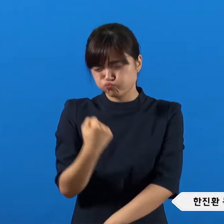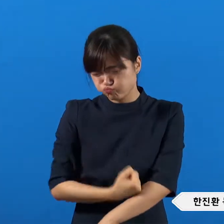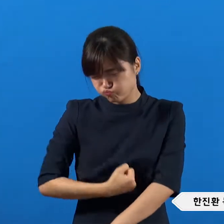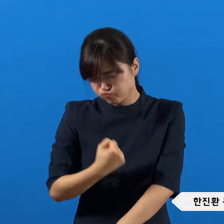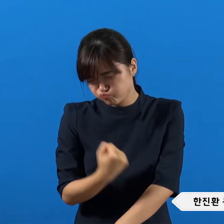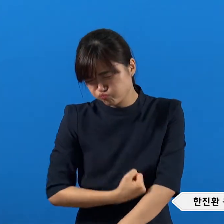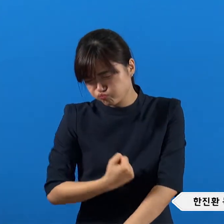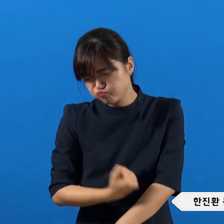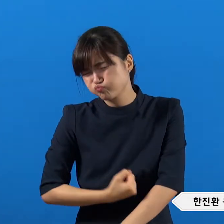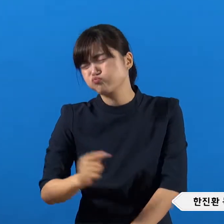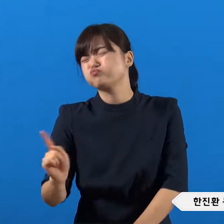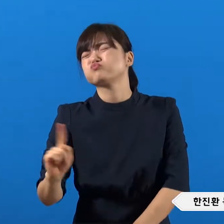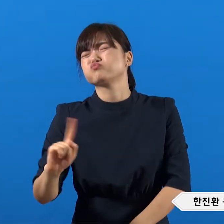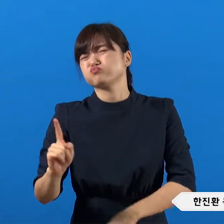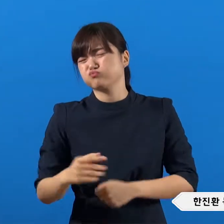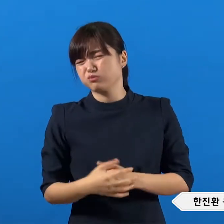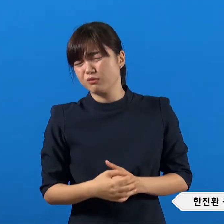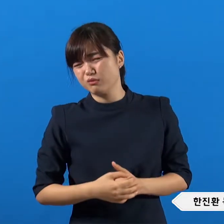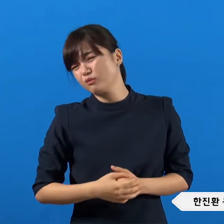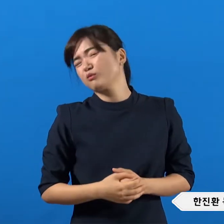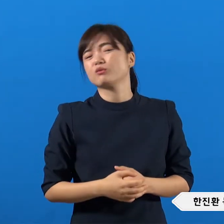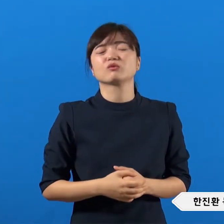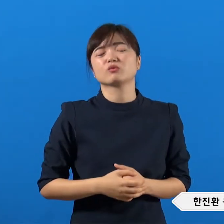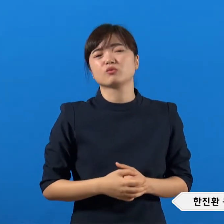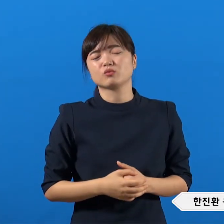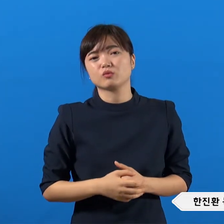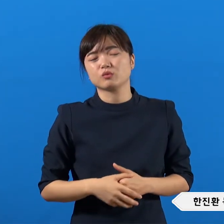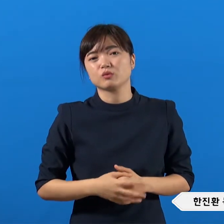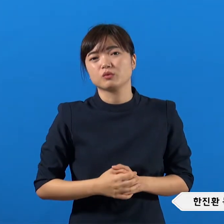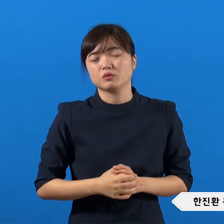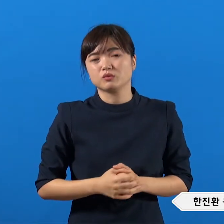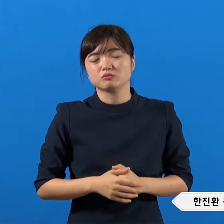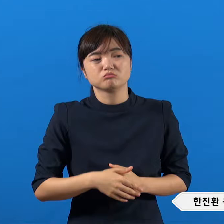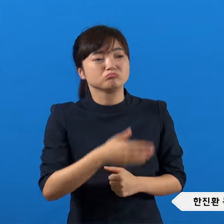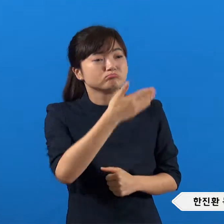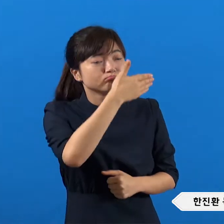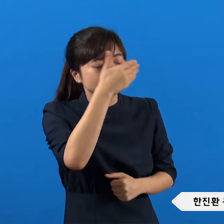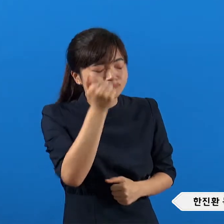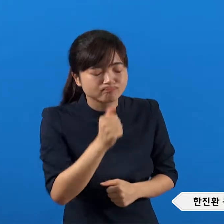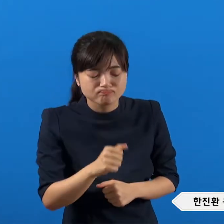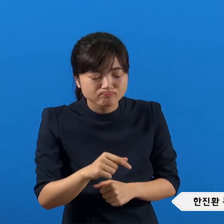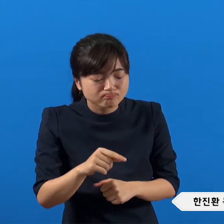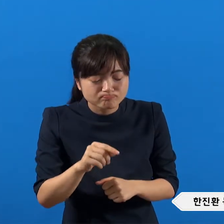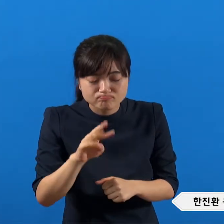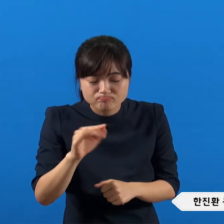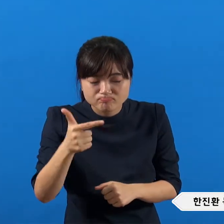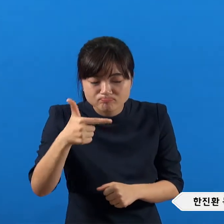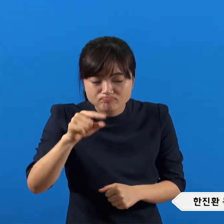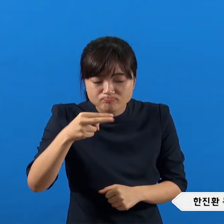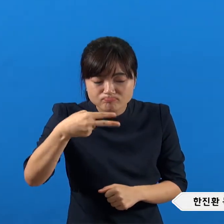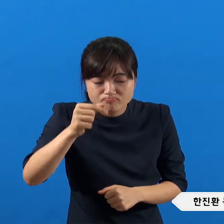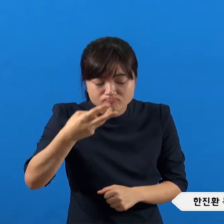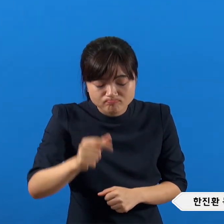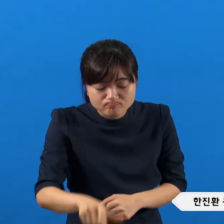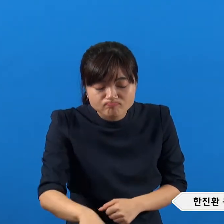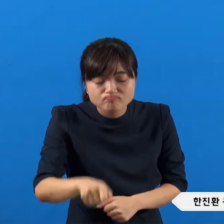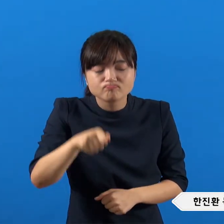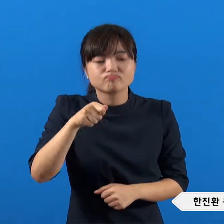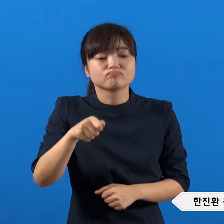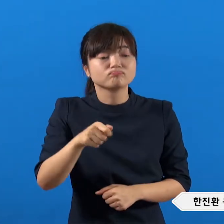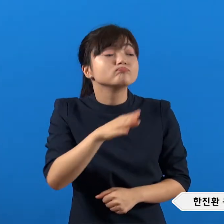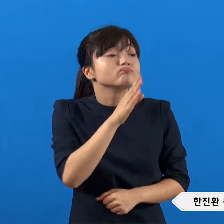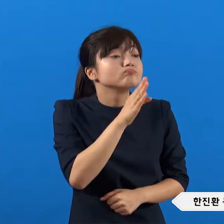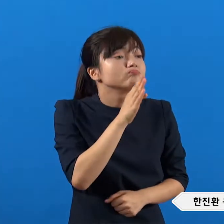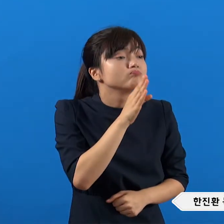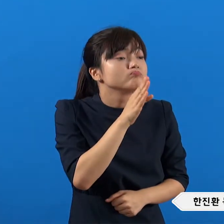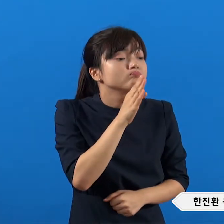크게 달라지겠어요? 했습니다. 할아버지가 또 한 마리를 집어들더니